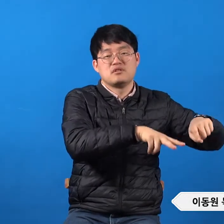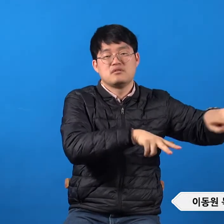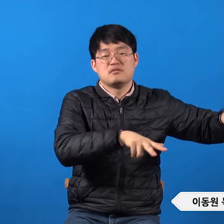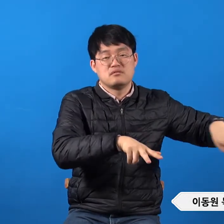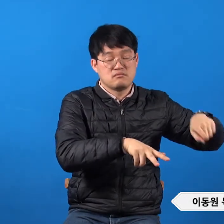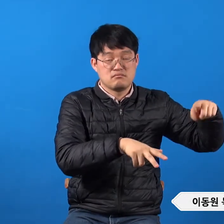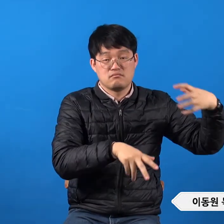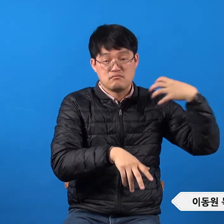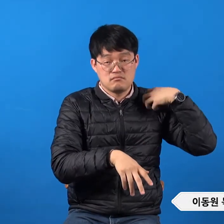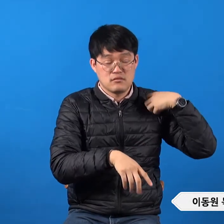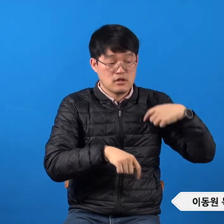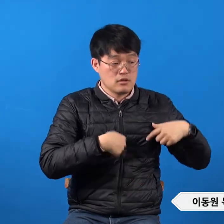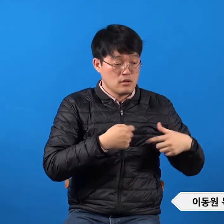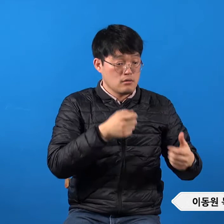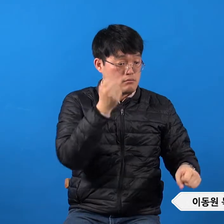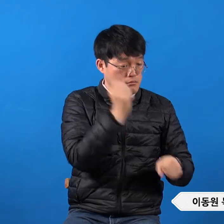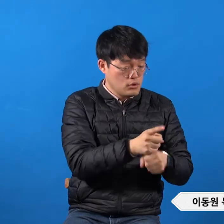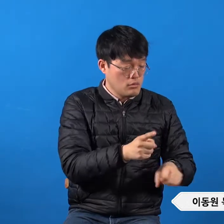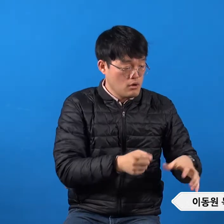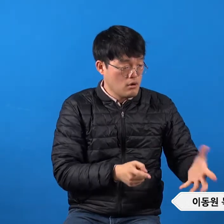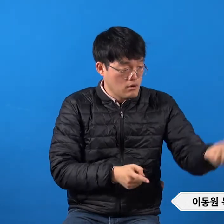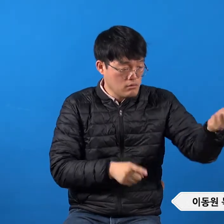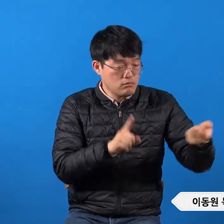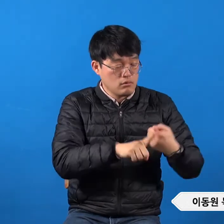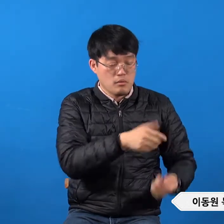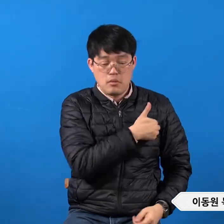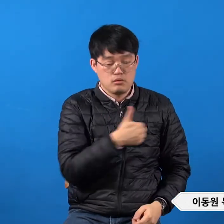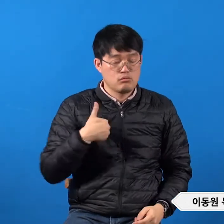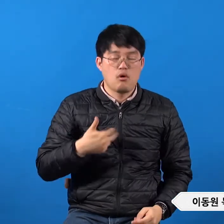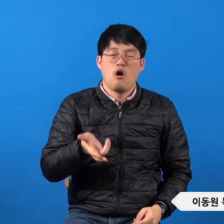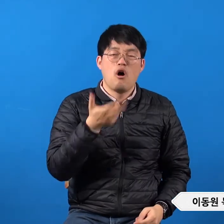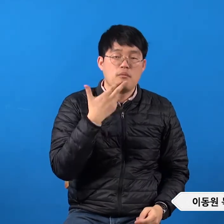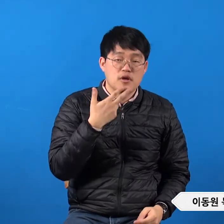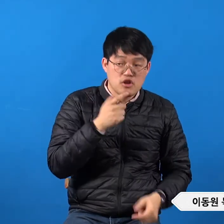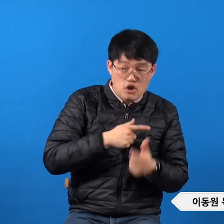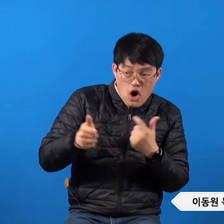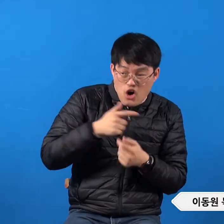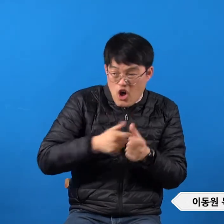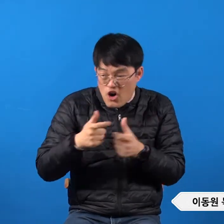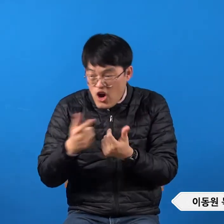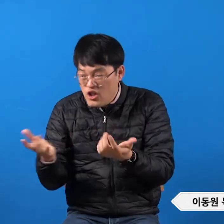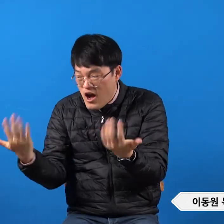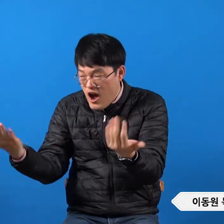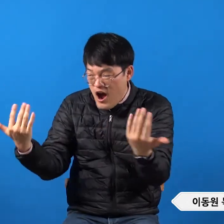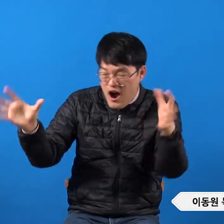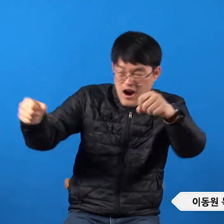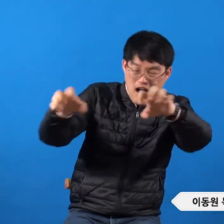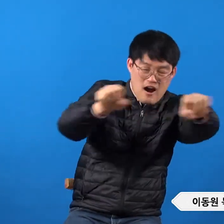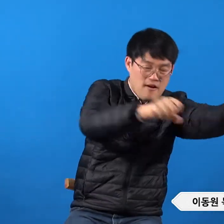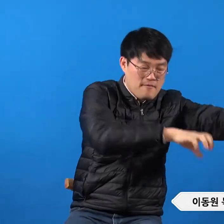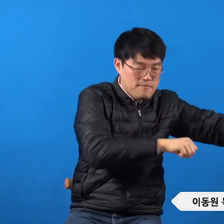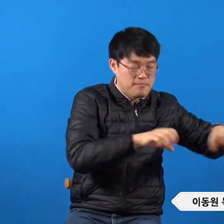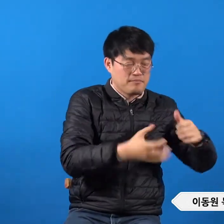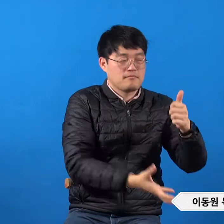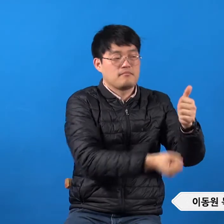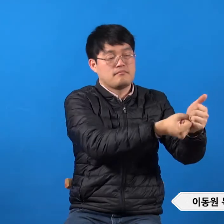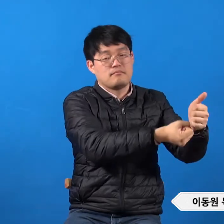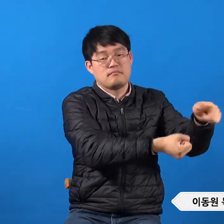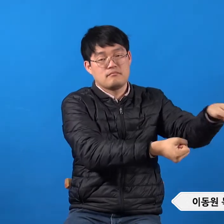것으로 만족하지 아니하고 더 많은 것을 그리고 더 많은 것을 요구하고 있습니다. 여기 끊임없는 인간의 욕심이